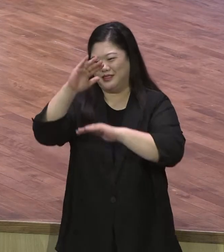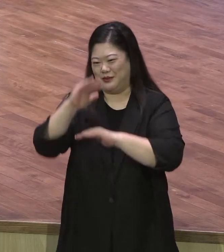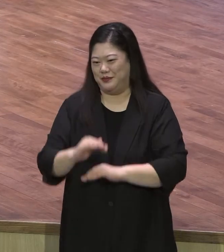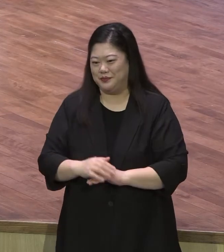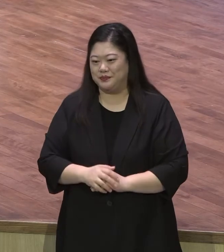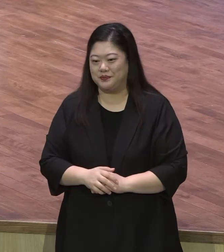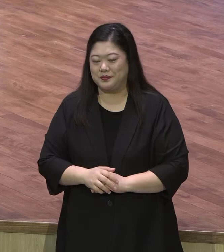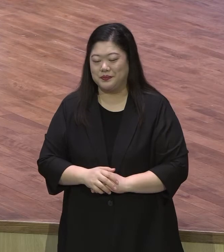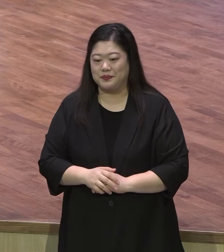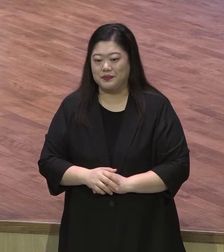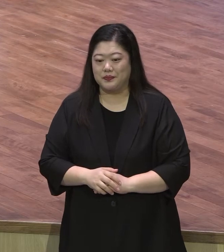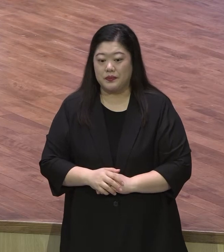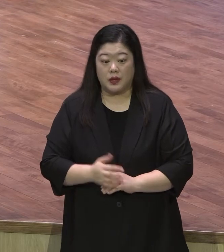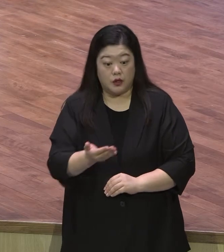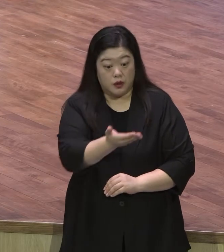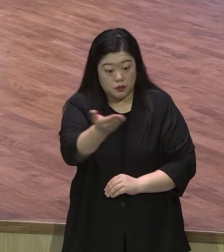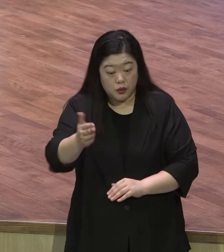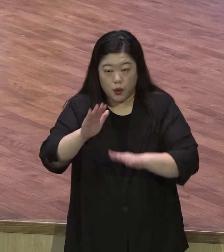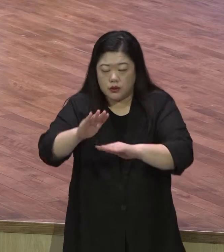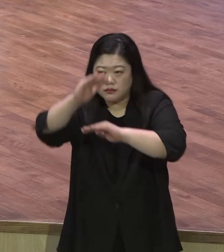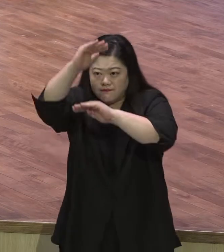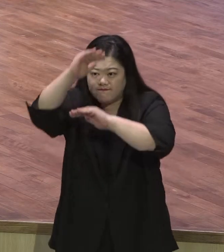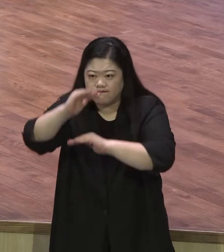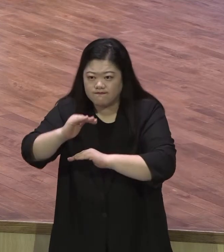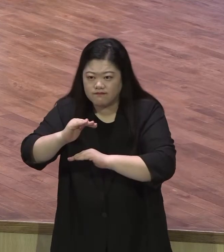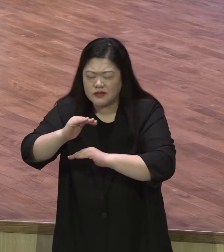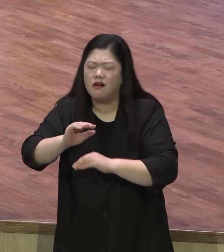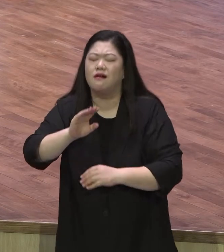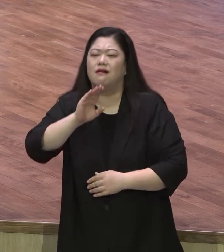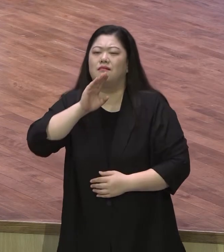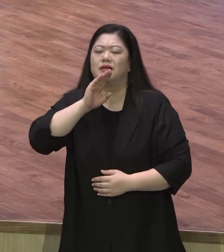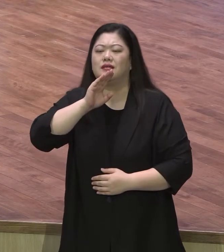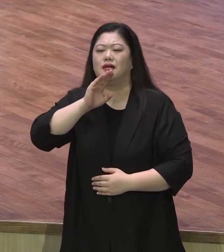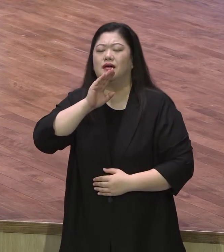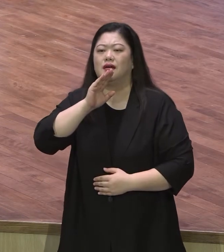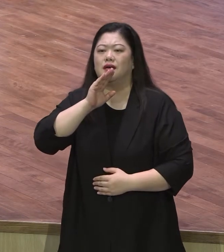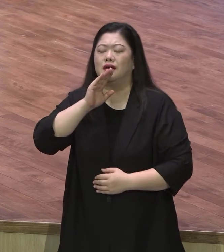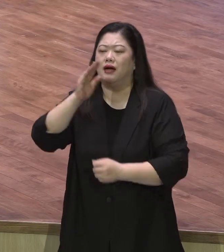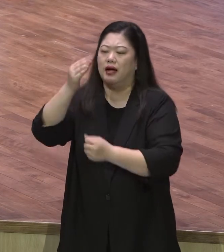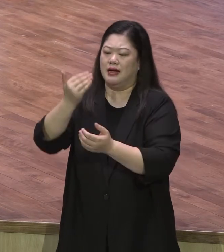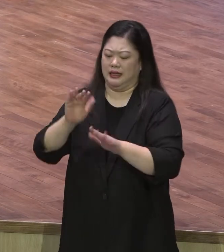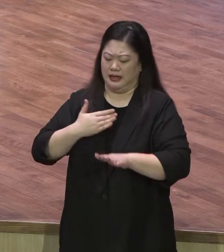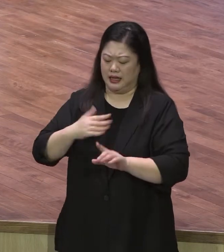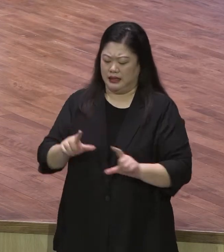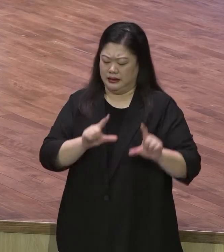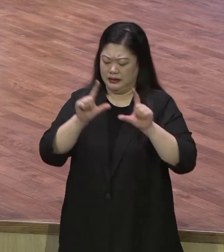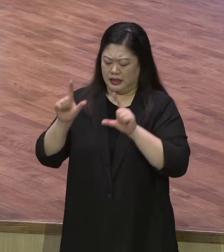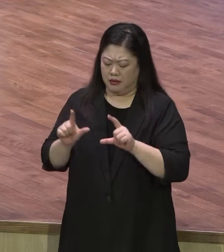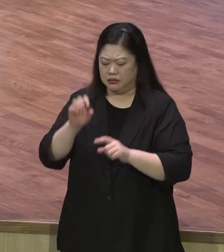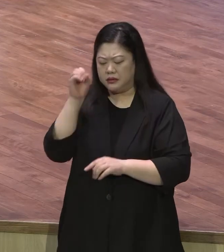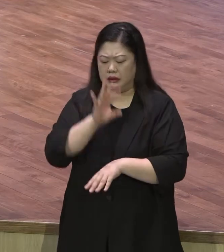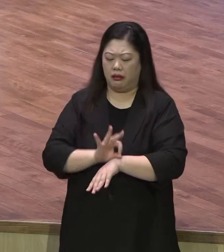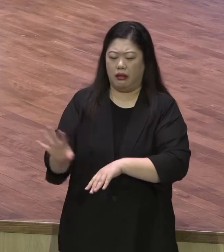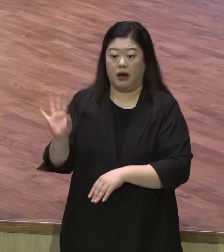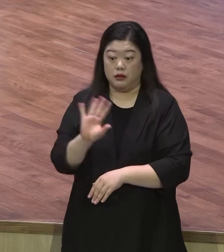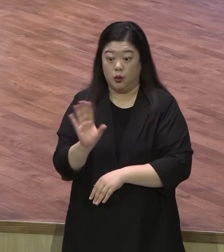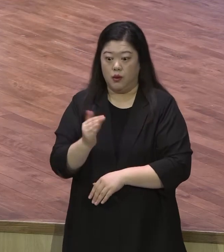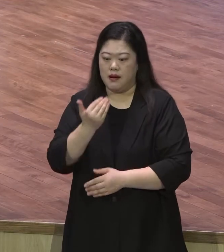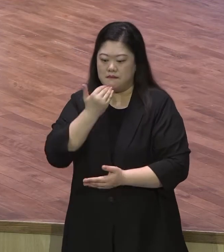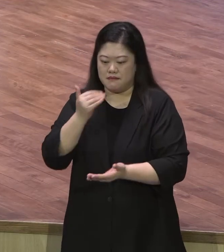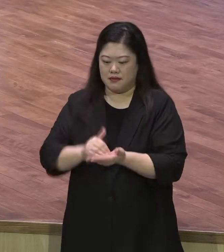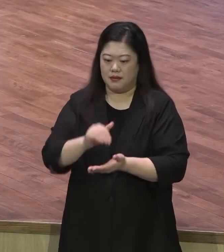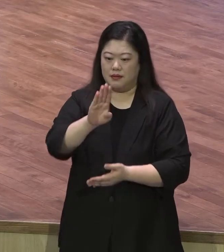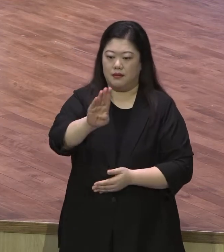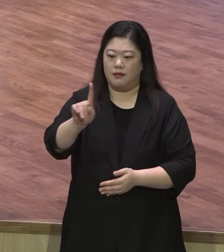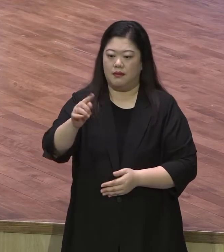영원계 전 성도는 오늘 말씀을 통해서 반석 위에 세운 새로운 인생 반석 위에 튼튼한